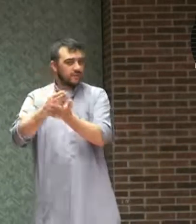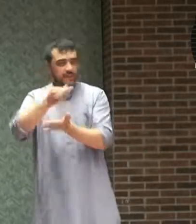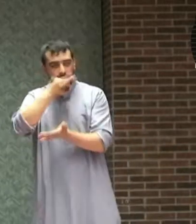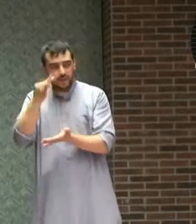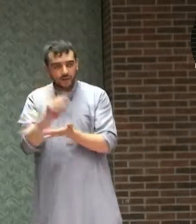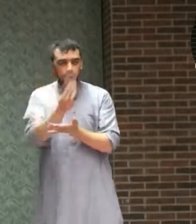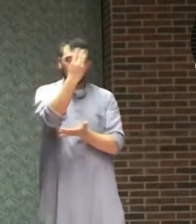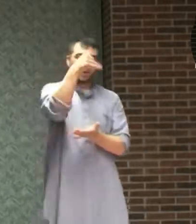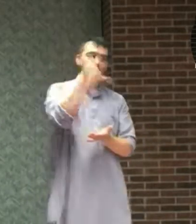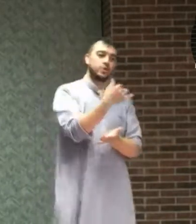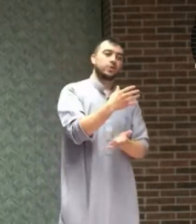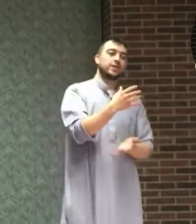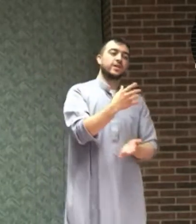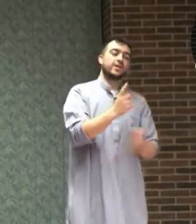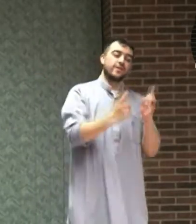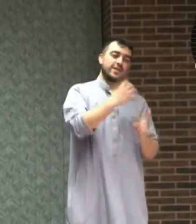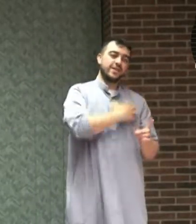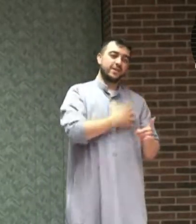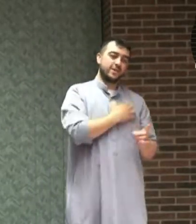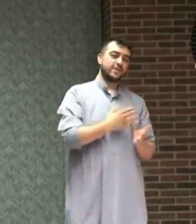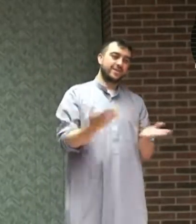C'est un jour pour la fin de Ramadan et trois jours